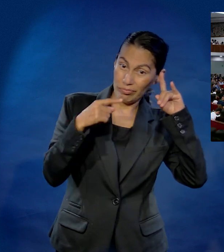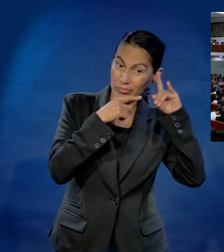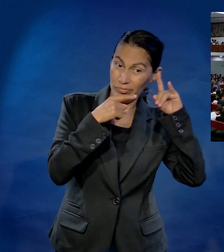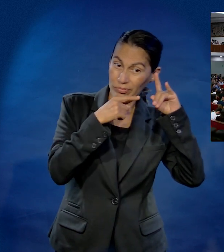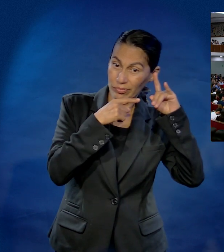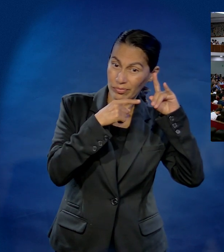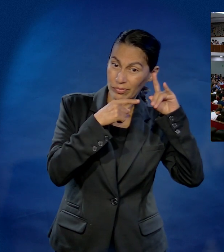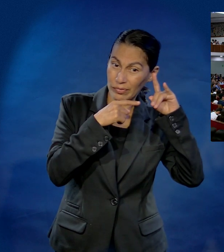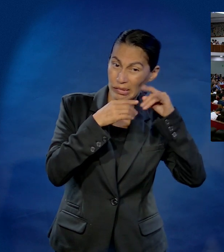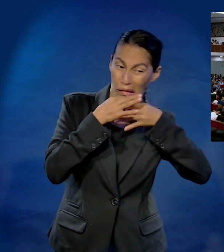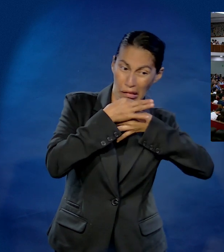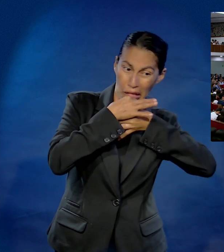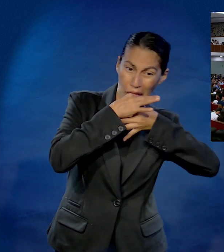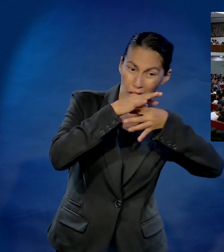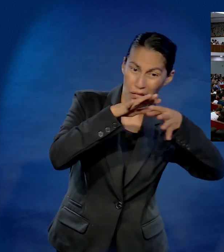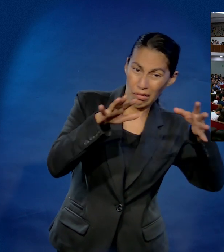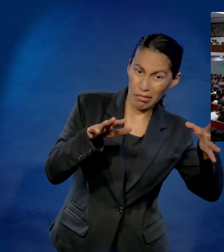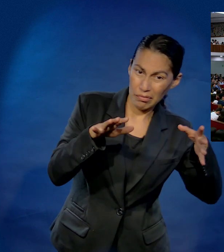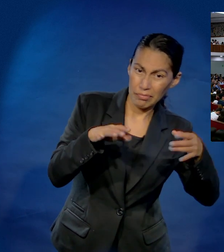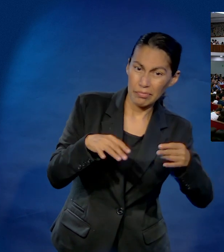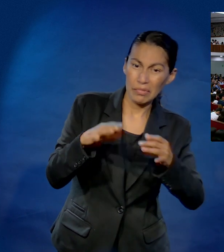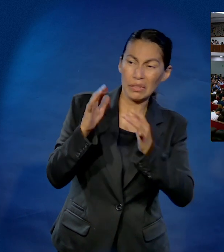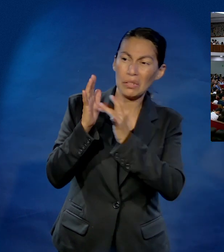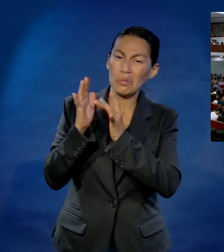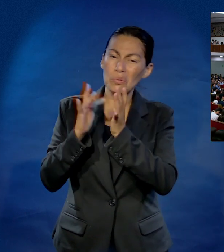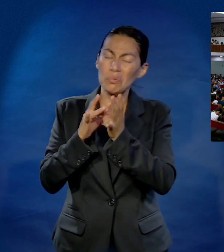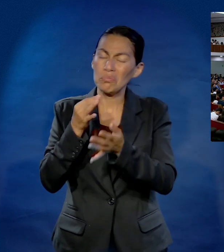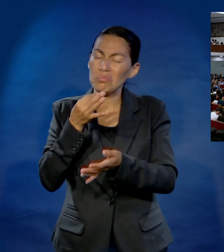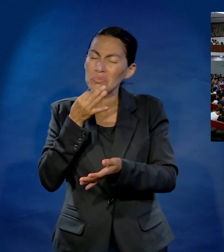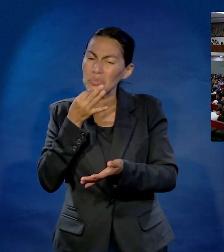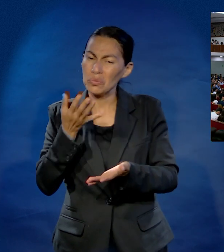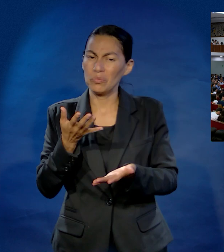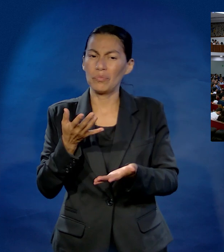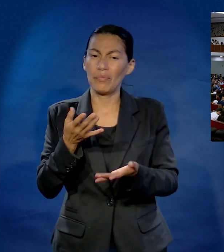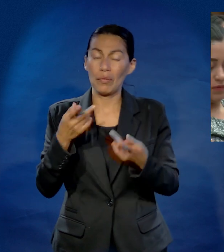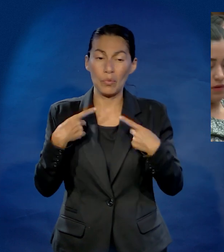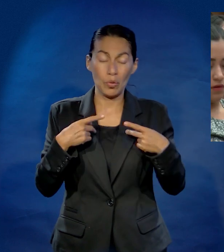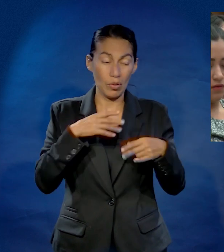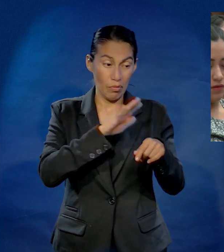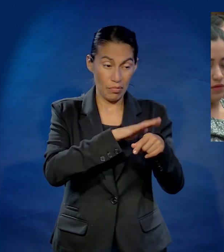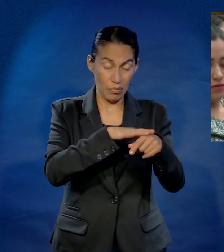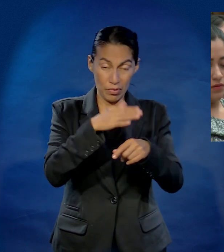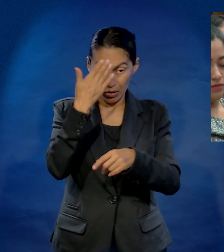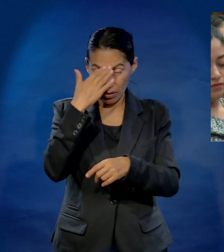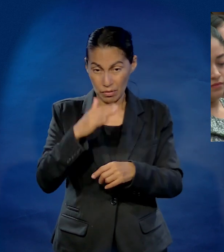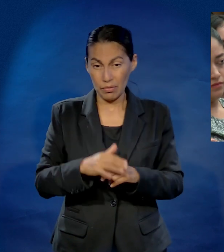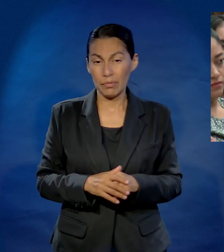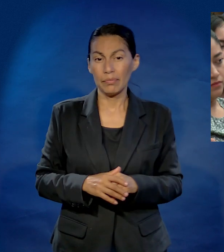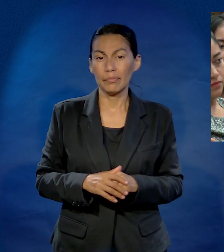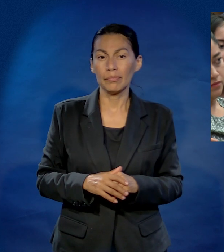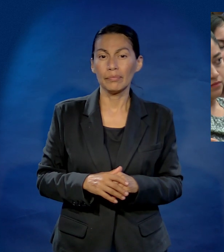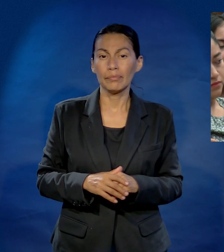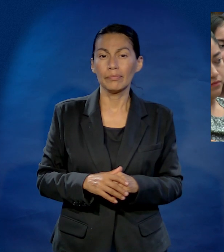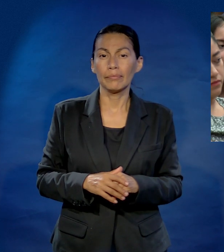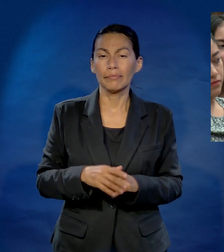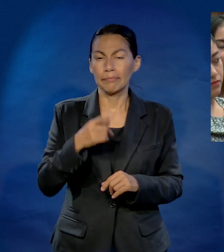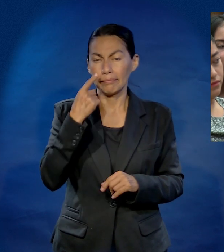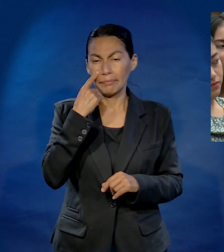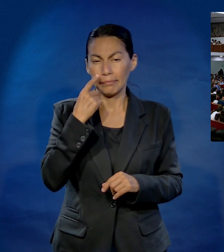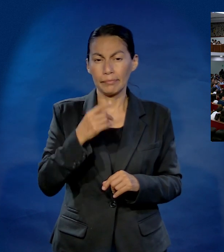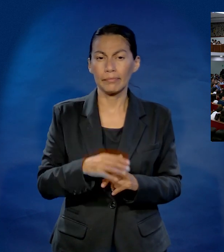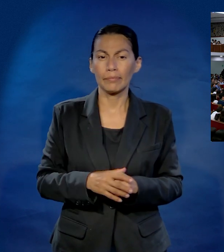Porque el reino de su enemigo estaba, por lo menos en el tiempo de Cristo, mucho más difundido que el de